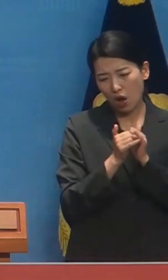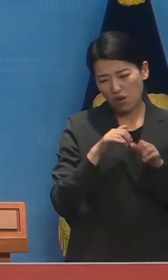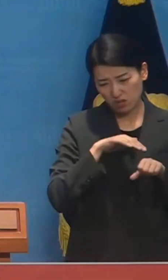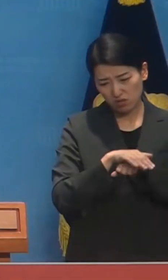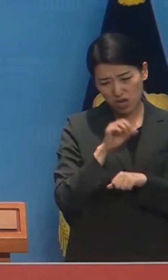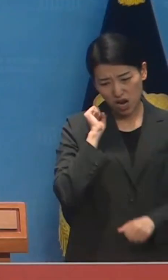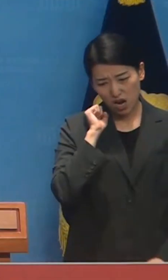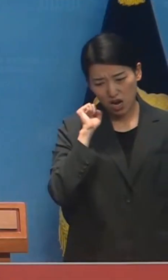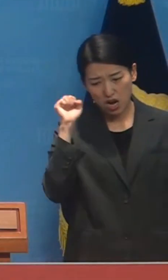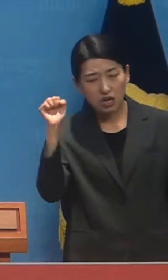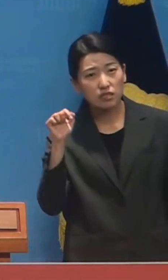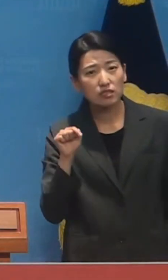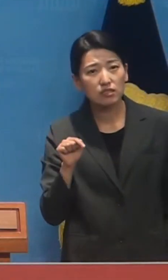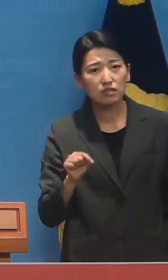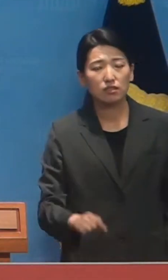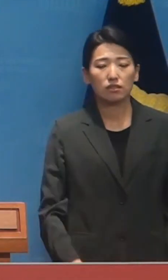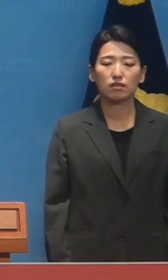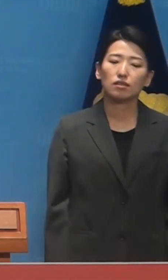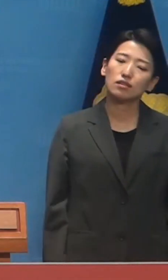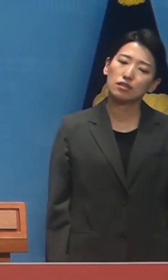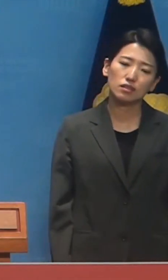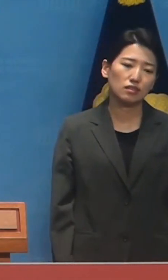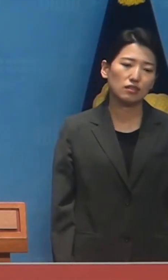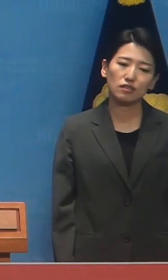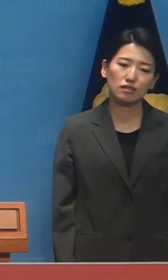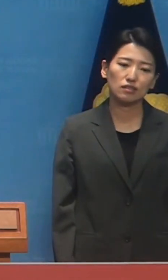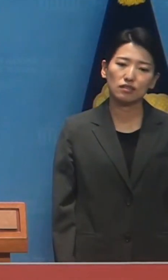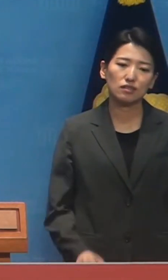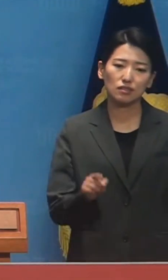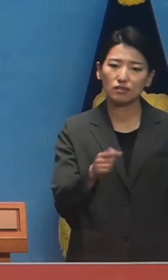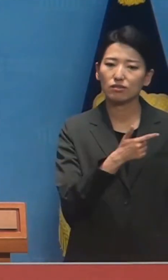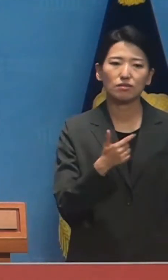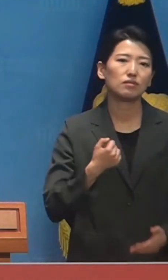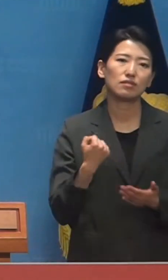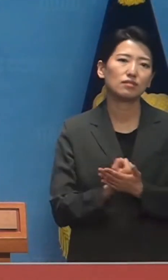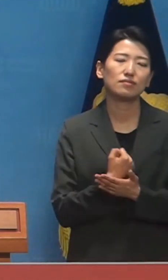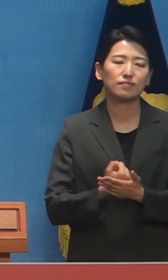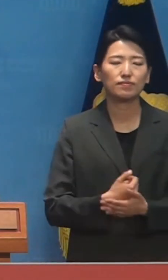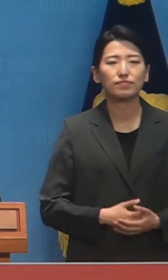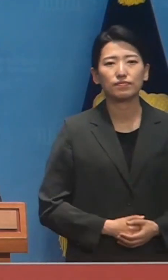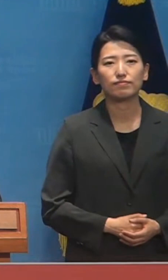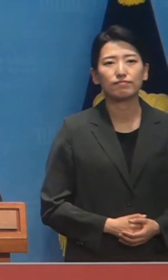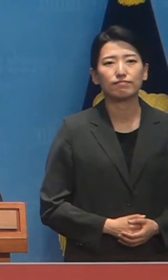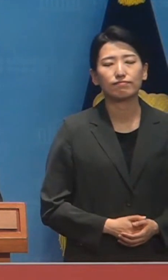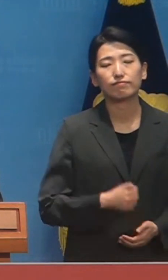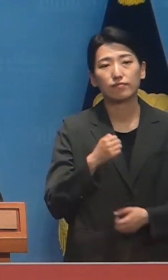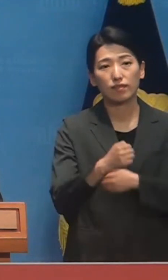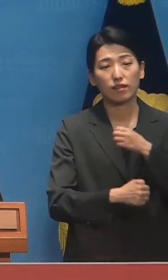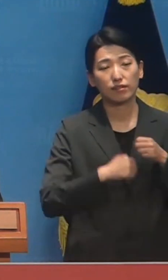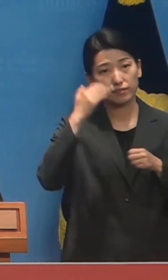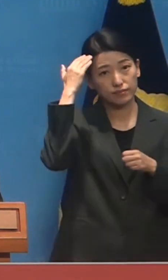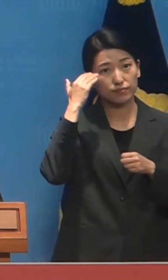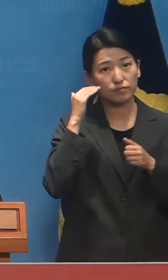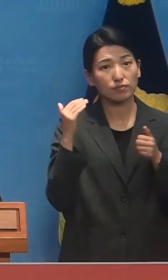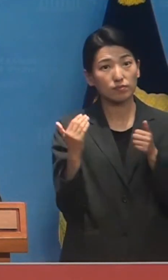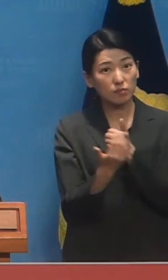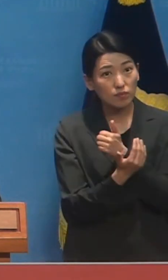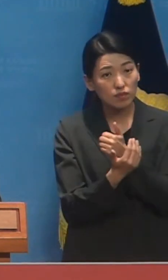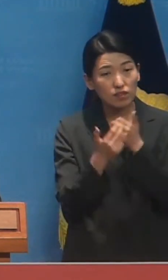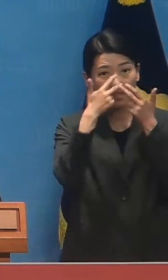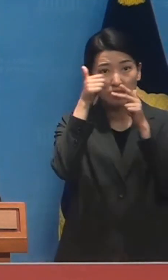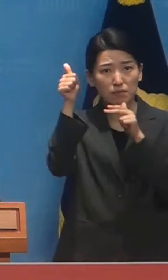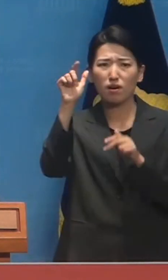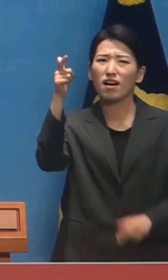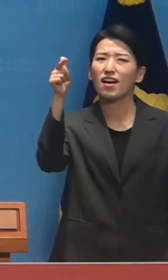거죠. 이거는 아주 자가당착의 모습이 아닐 수가 없습니다. 자유민주주의를 지킬 사람은 이재명 후보가